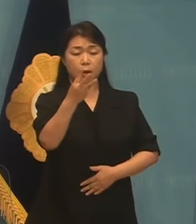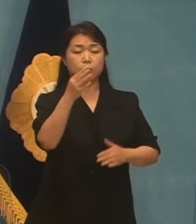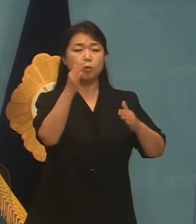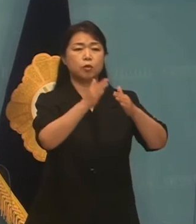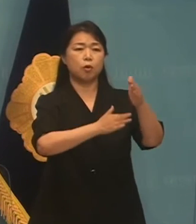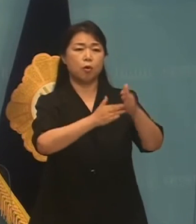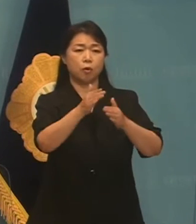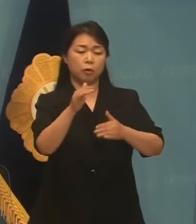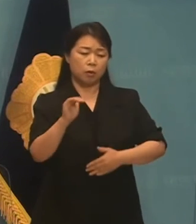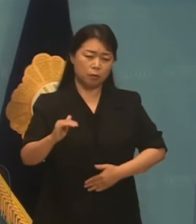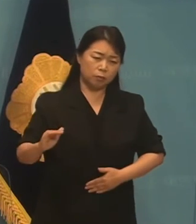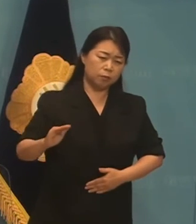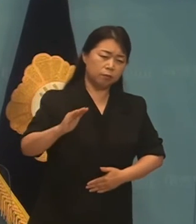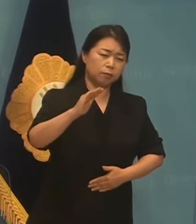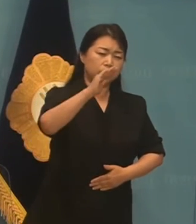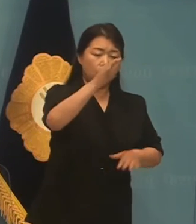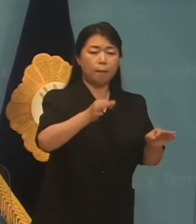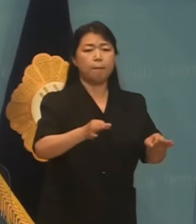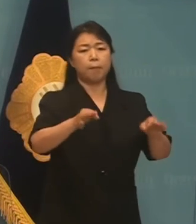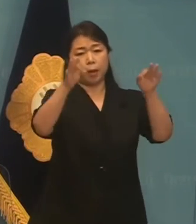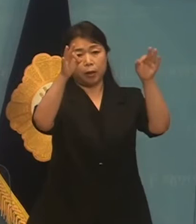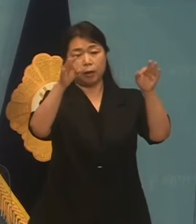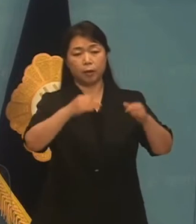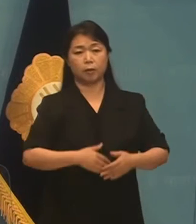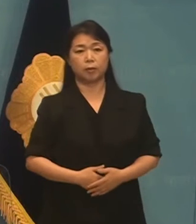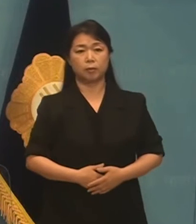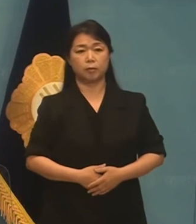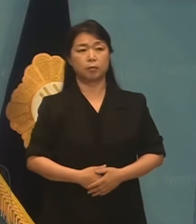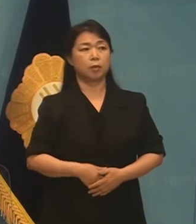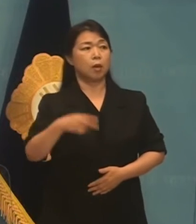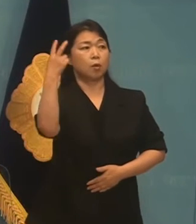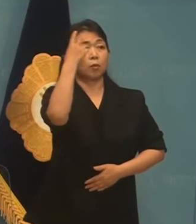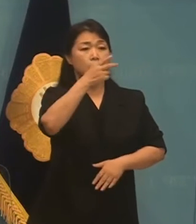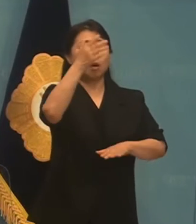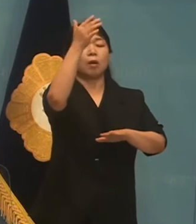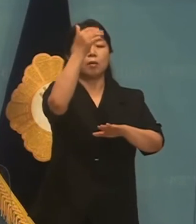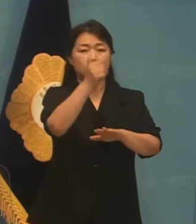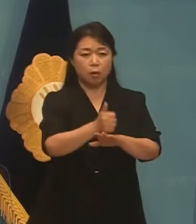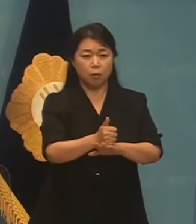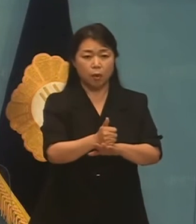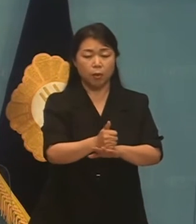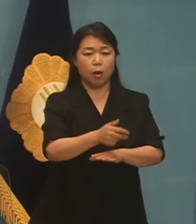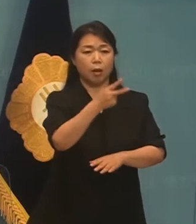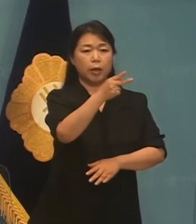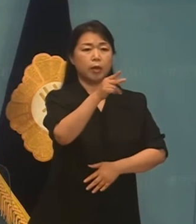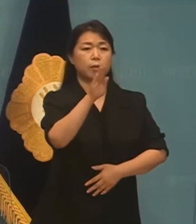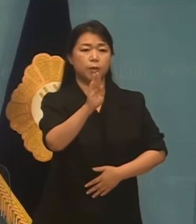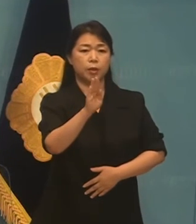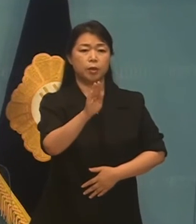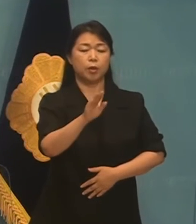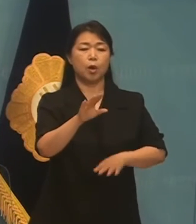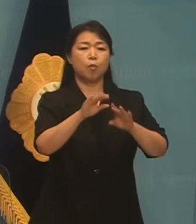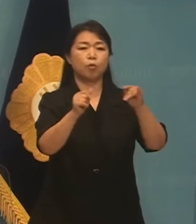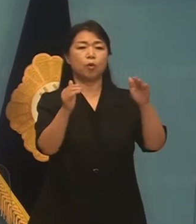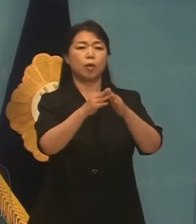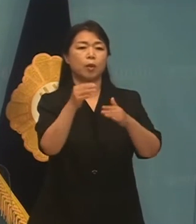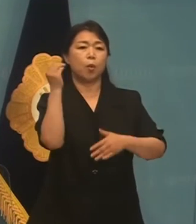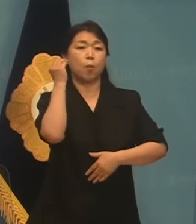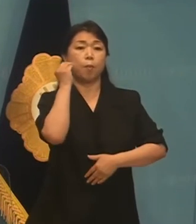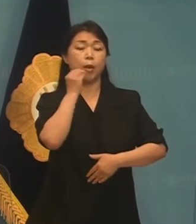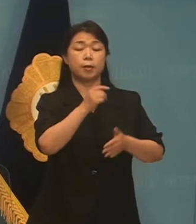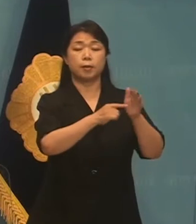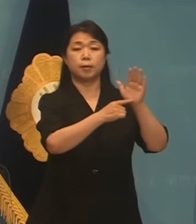483조 원 상승한 것으로 나타났습니다. 이 조사 결과는 KB부동산 홈페이지에